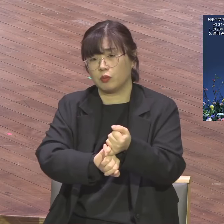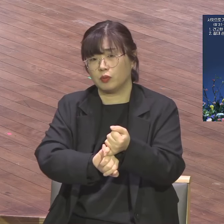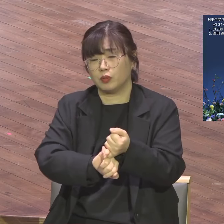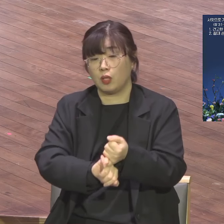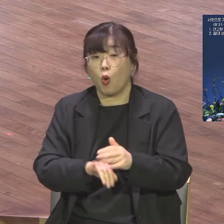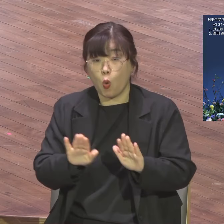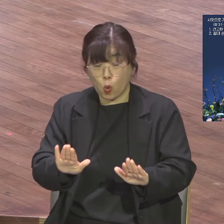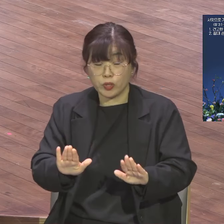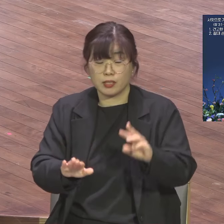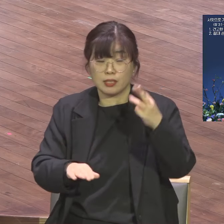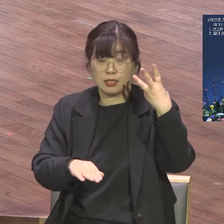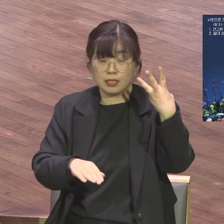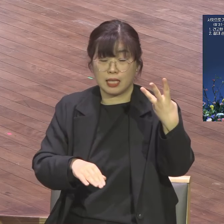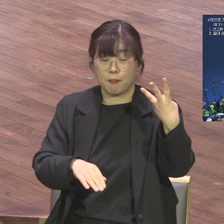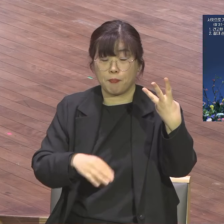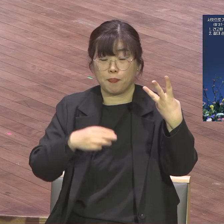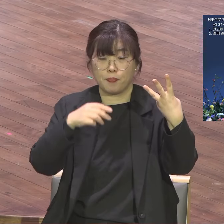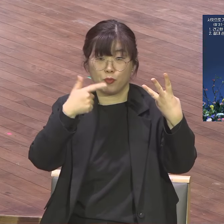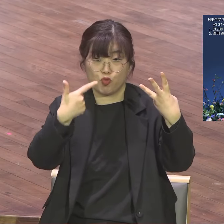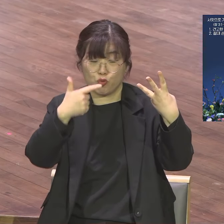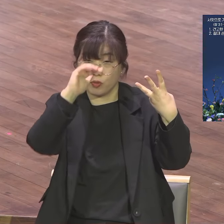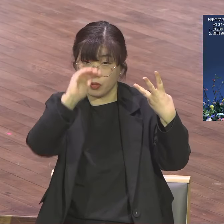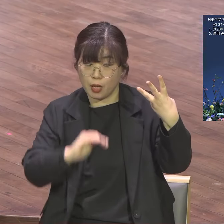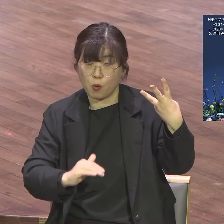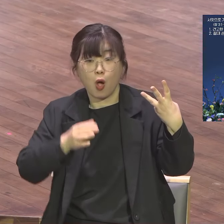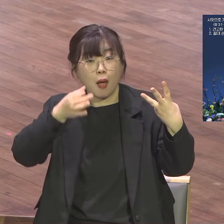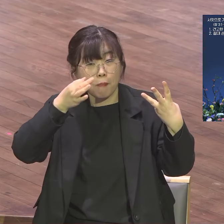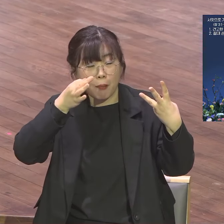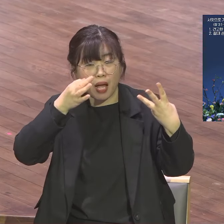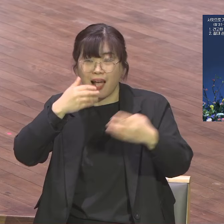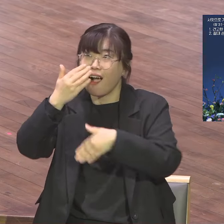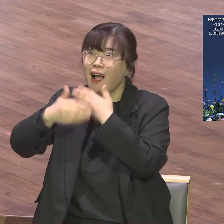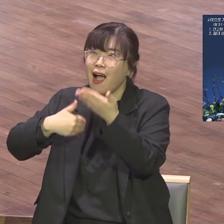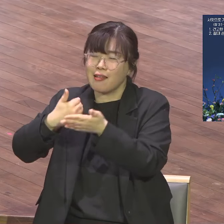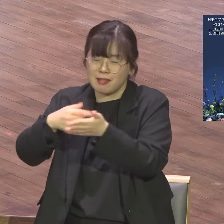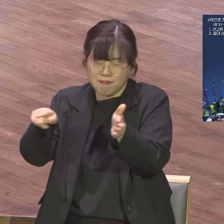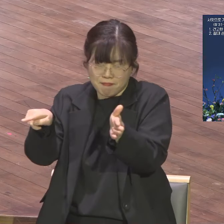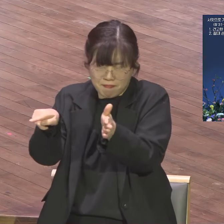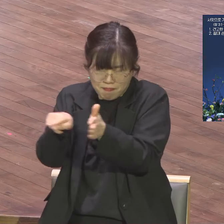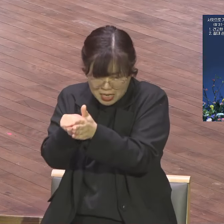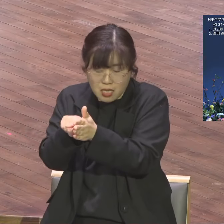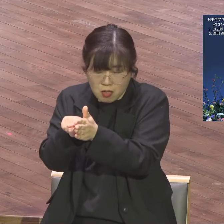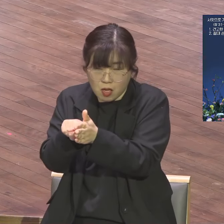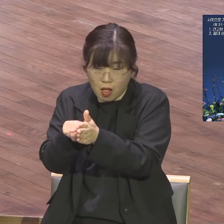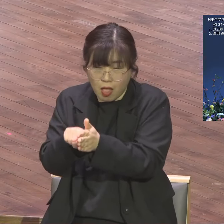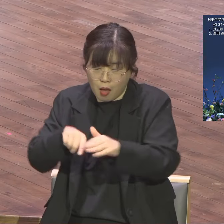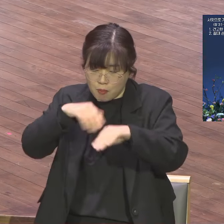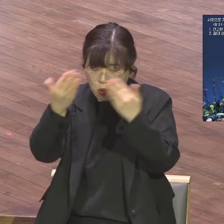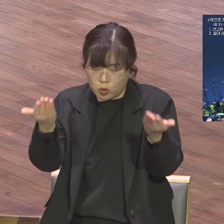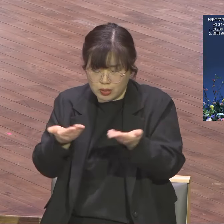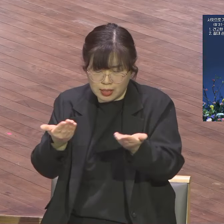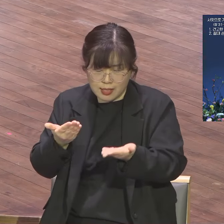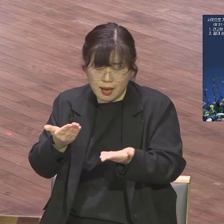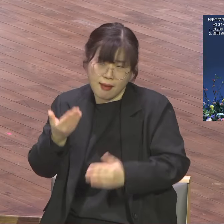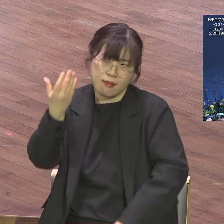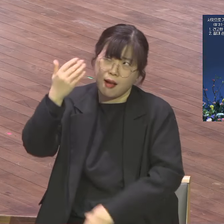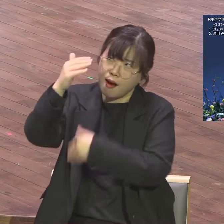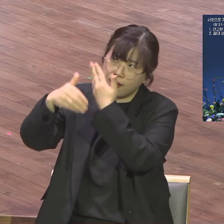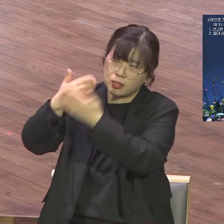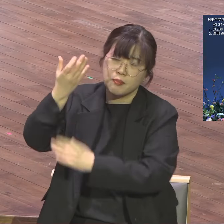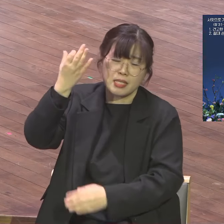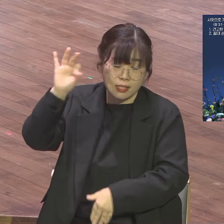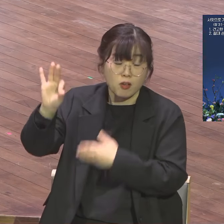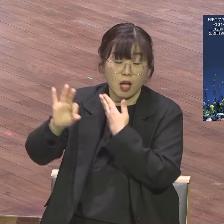본문 6절을 보면 우리가 전심으로 여호와를 의뢰하고 범사에 그를 인정한 삶을 살 때 우리